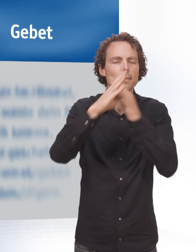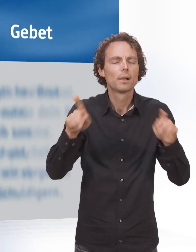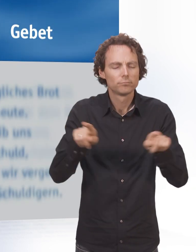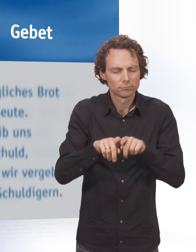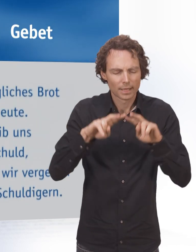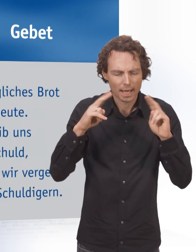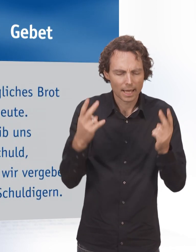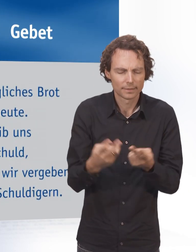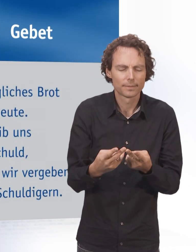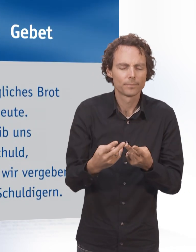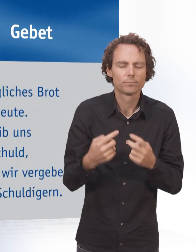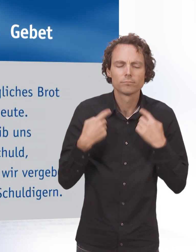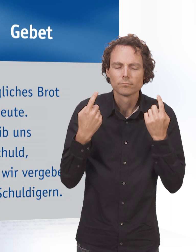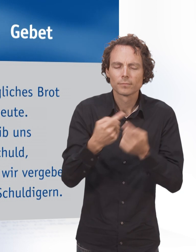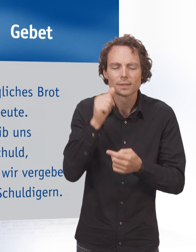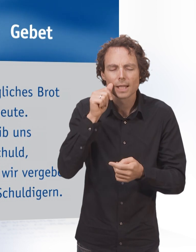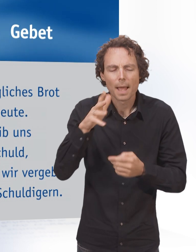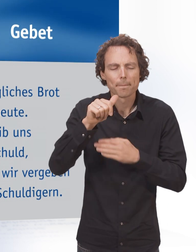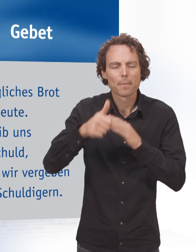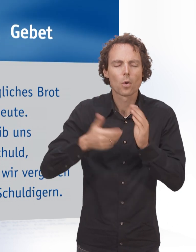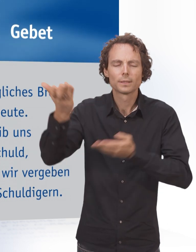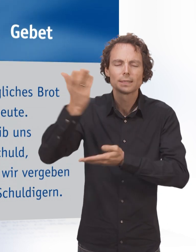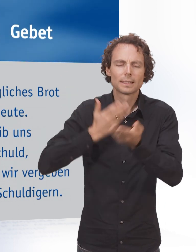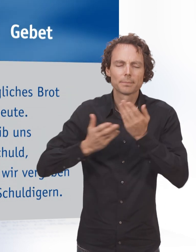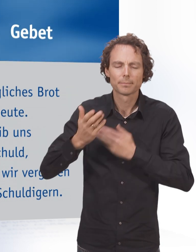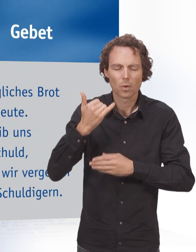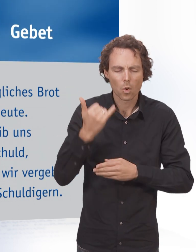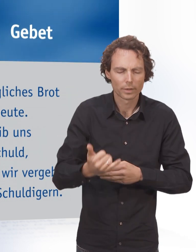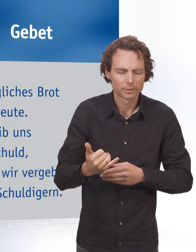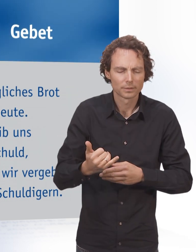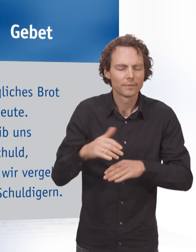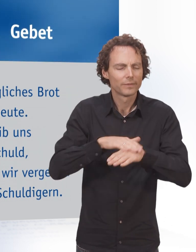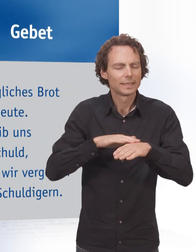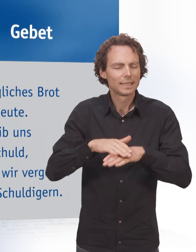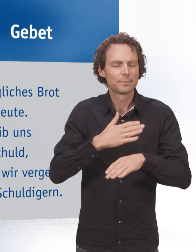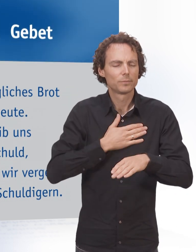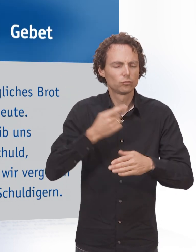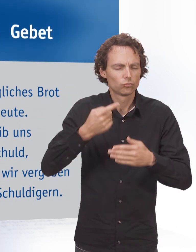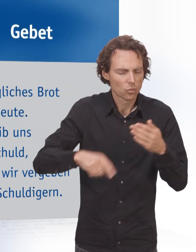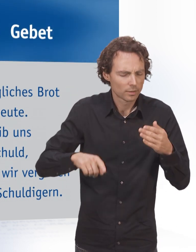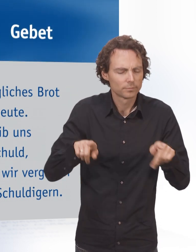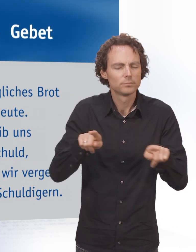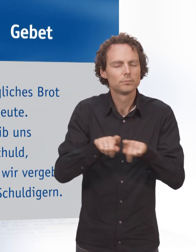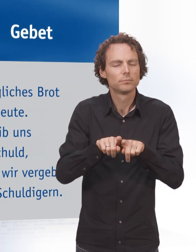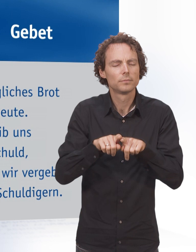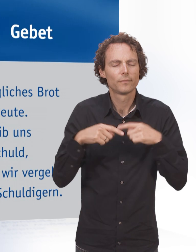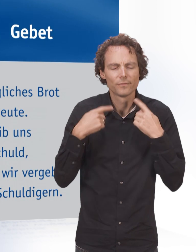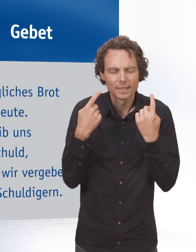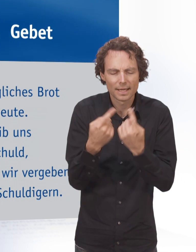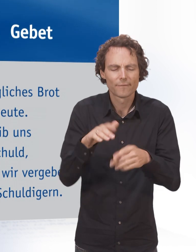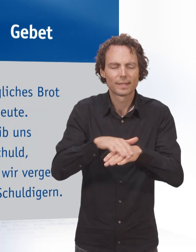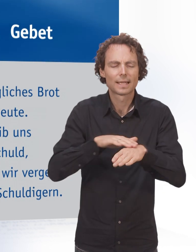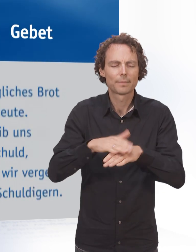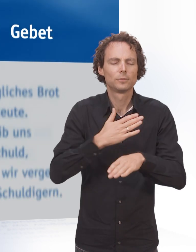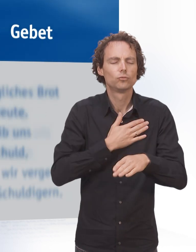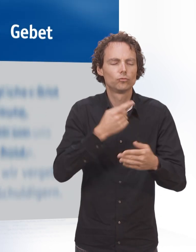Erden. Unser tägliches Brot gib uns heute und vergib uns unsere Schuld, wie auch wir